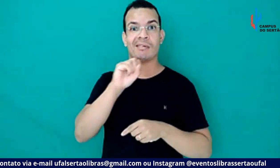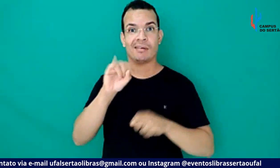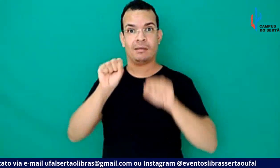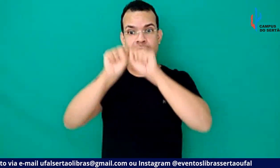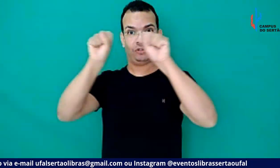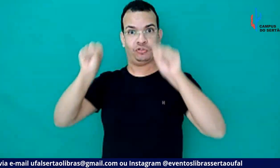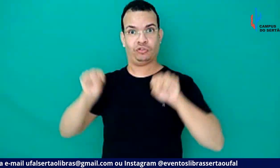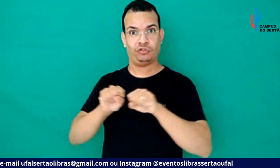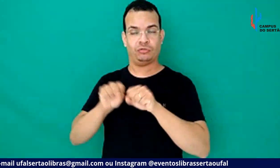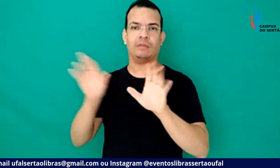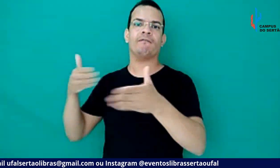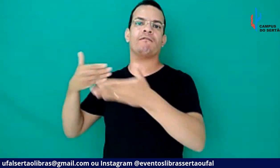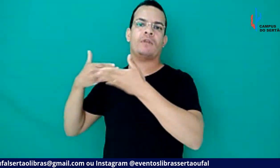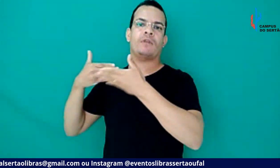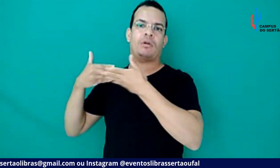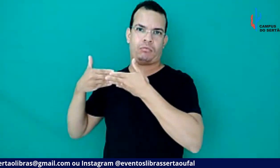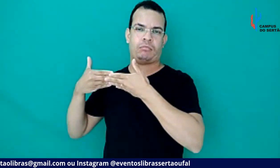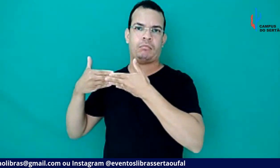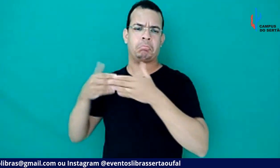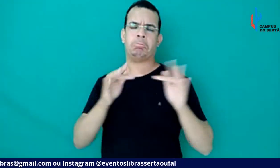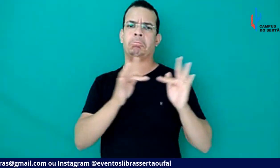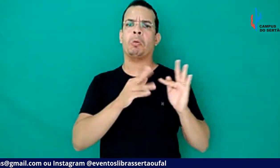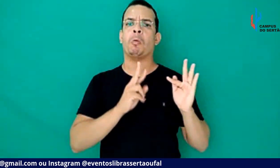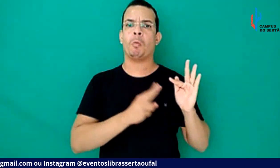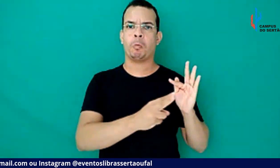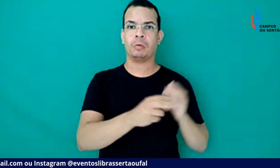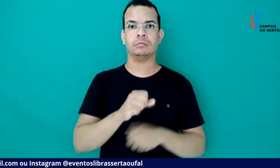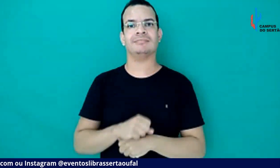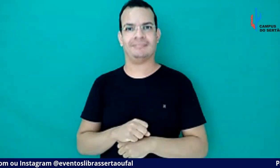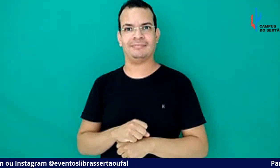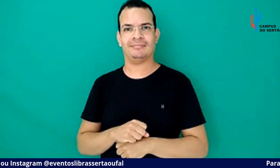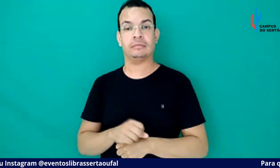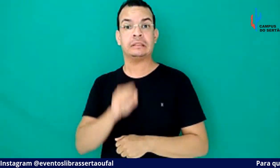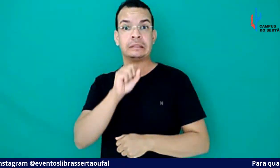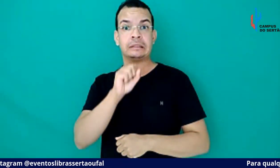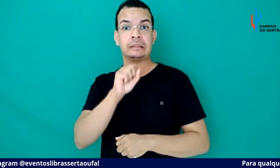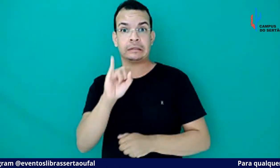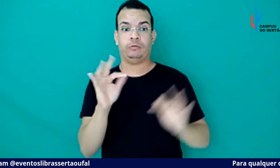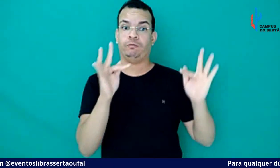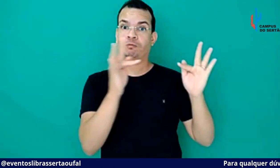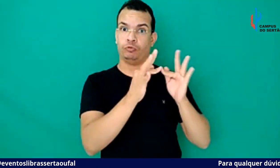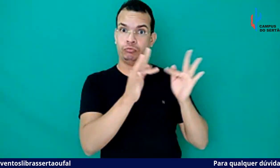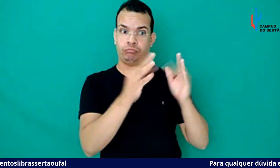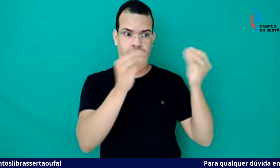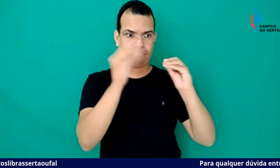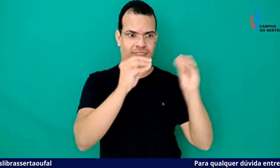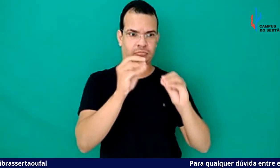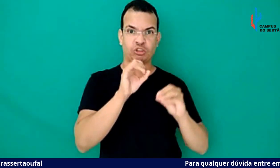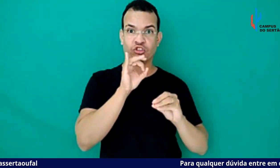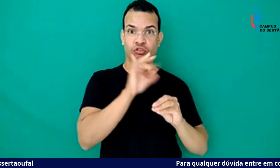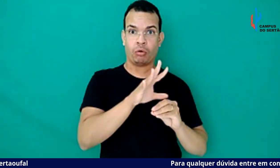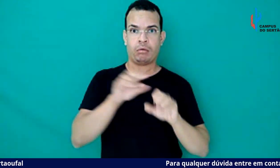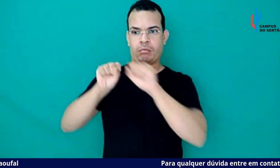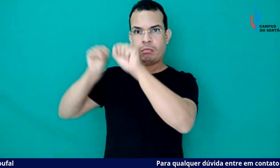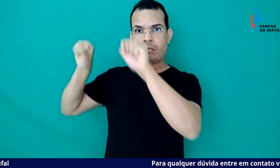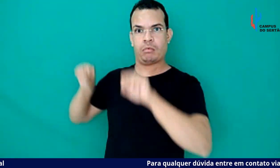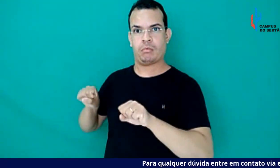decorrer. Então, os que já fizeram a sua inscrição, já no fórum